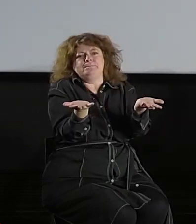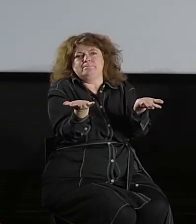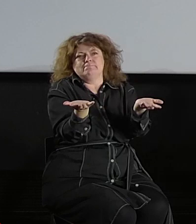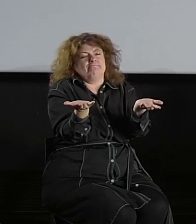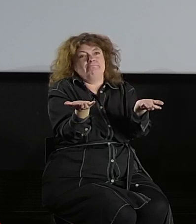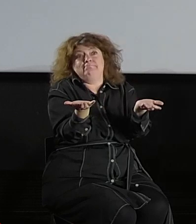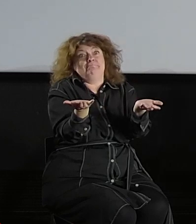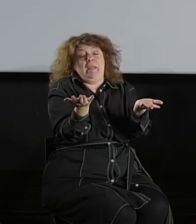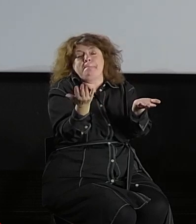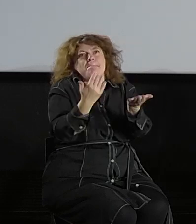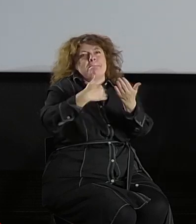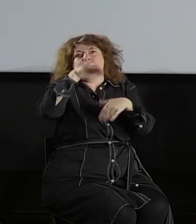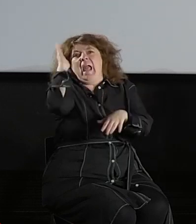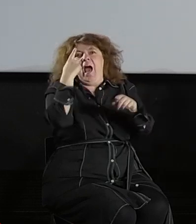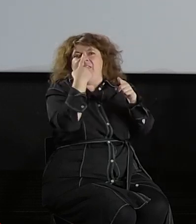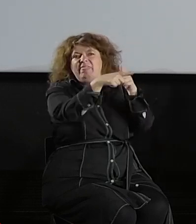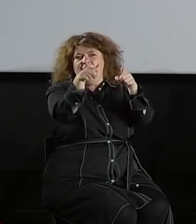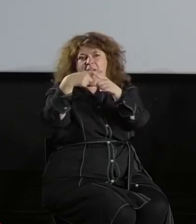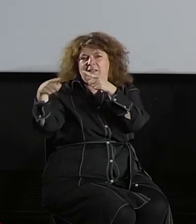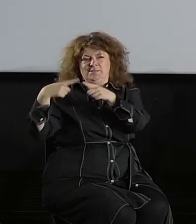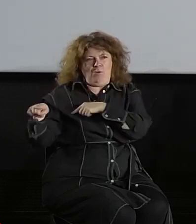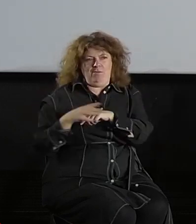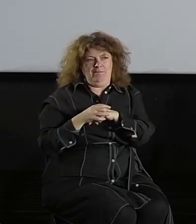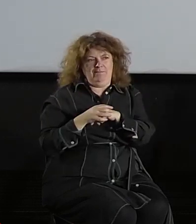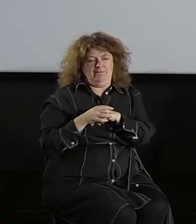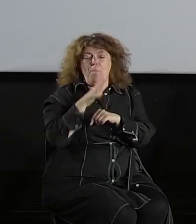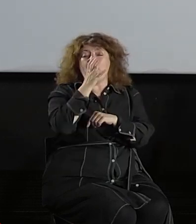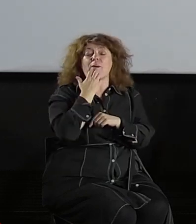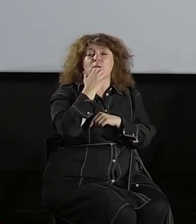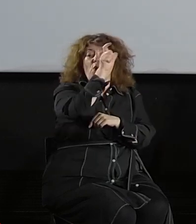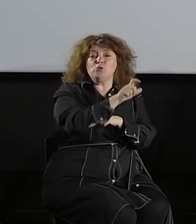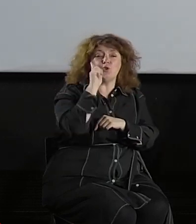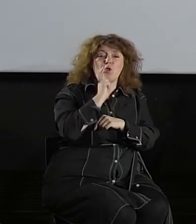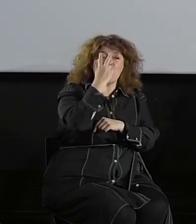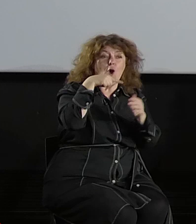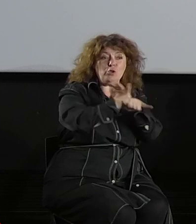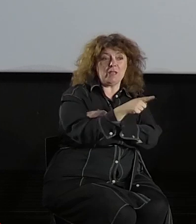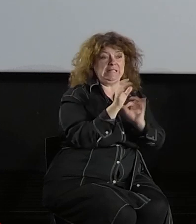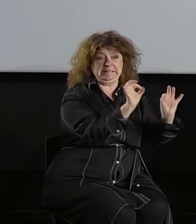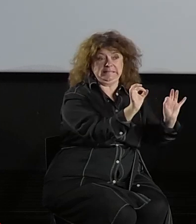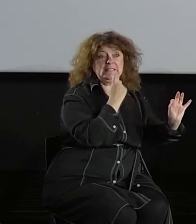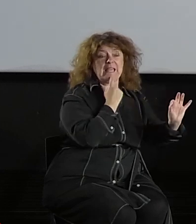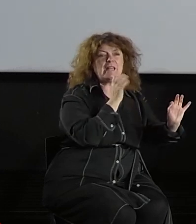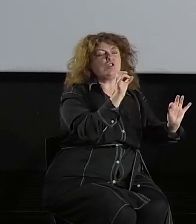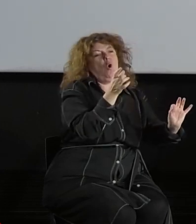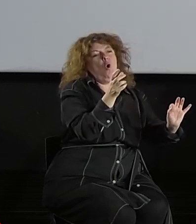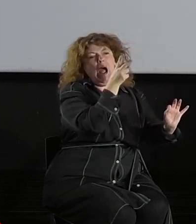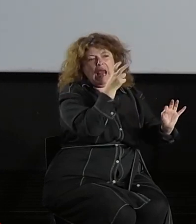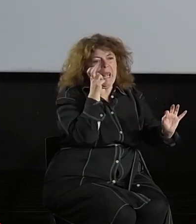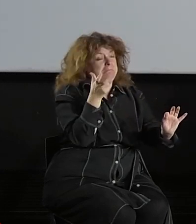meg diverso no Entonces te puedes encontrar a un sordociego total como es genet o como es Helen Keller que no ve ni